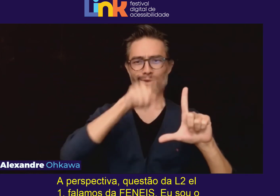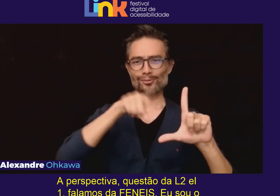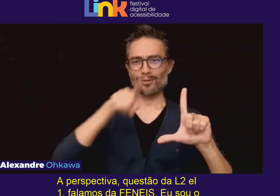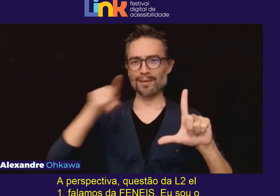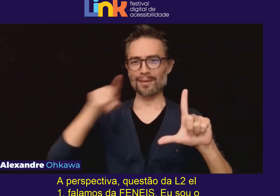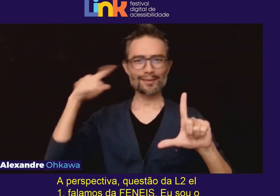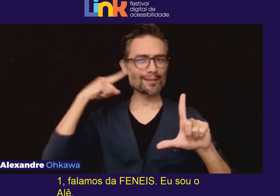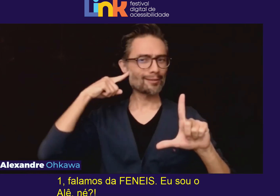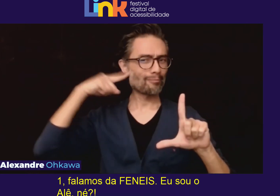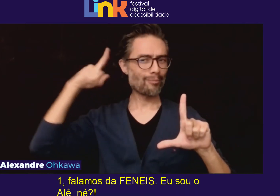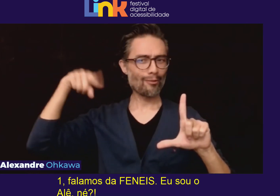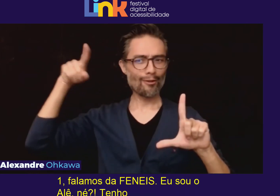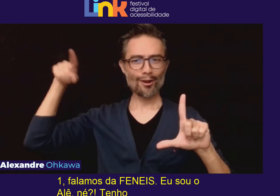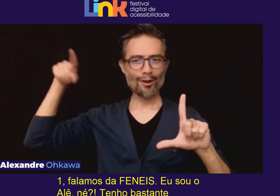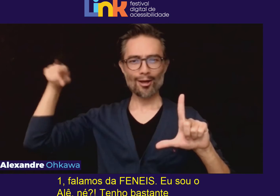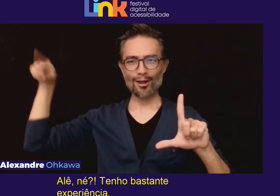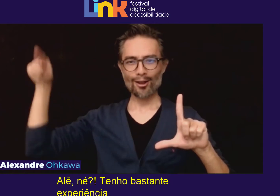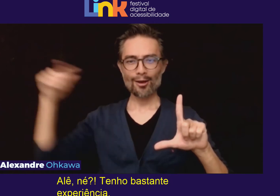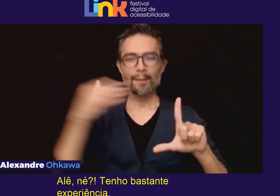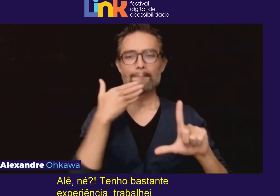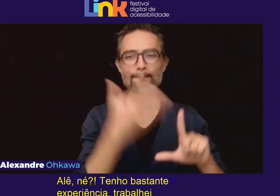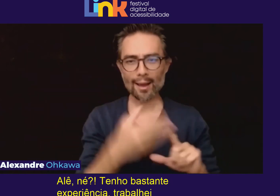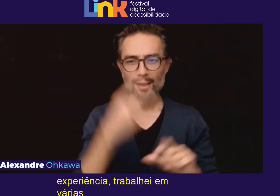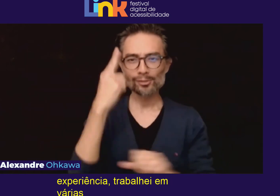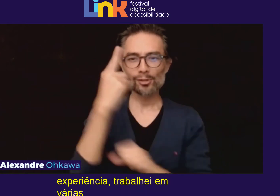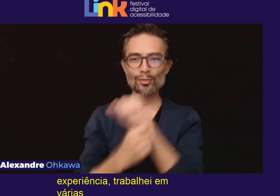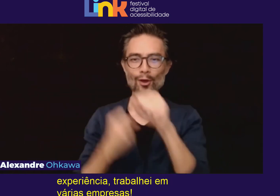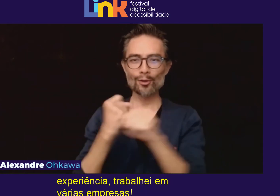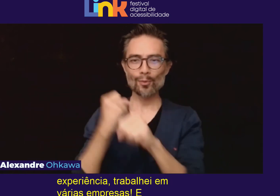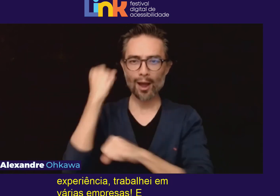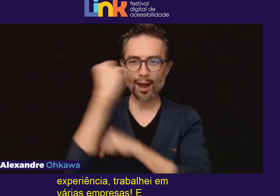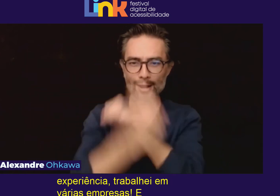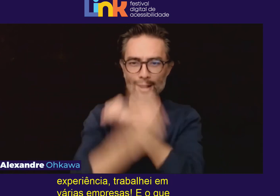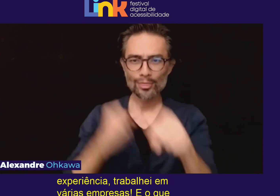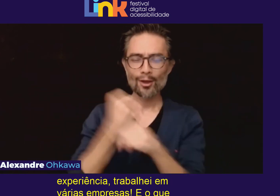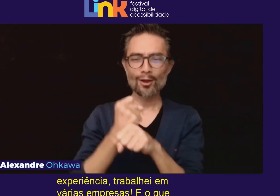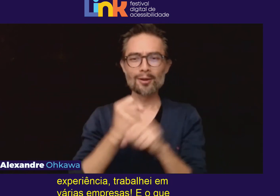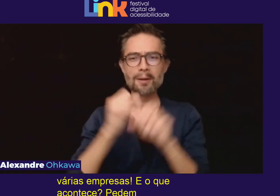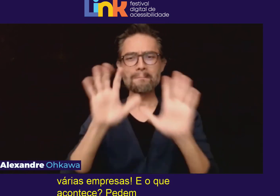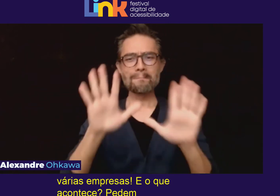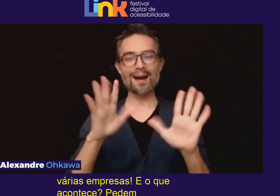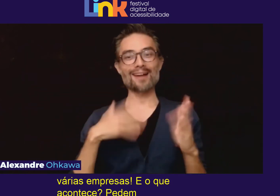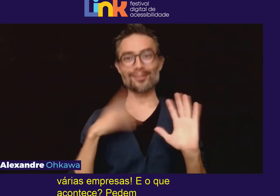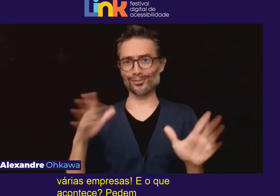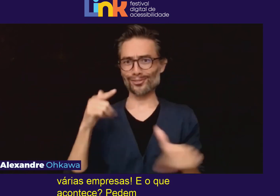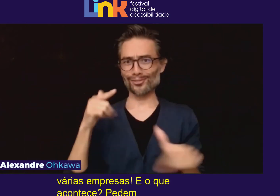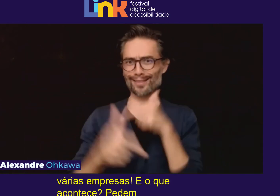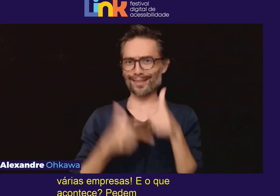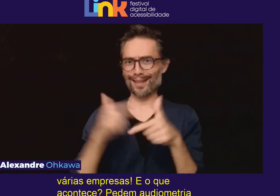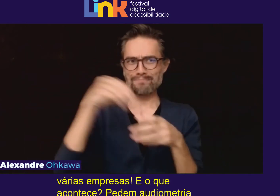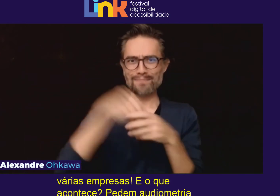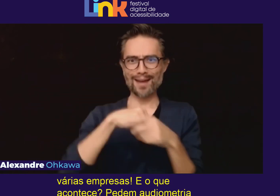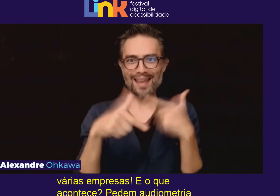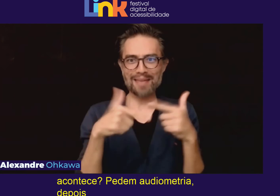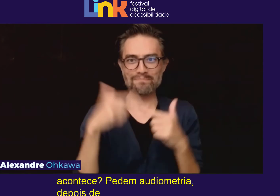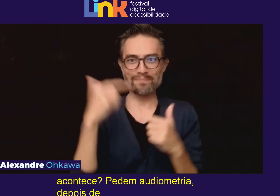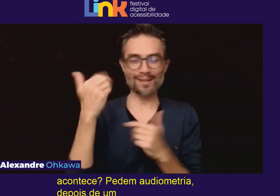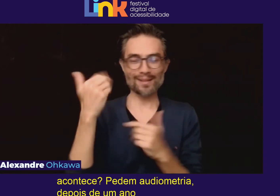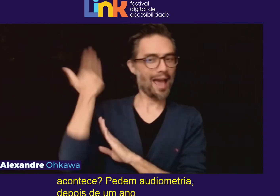o que acontece, né? Eles pedem a audiometria, depois de um ano pede novamente, porque tem que ficar renovando.